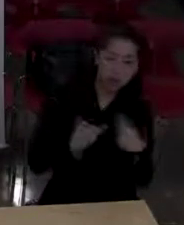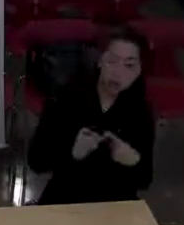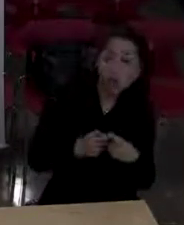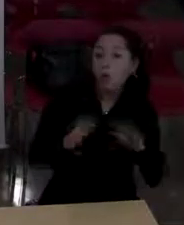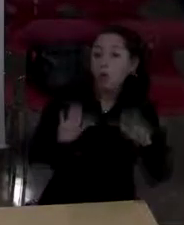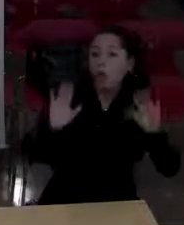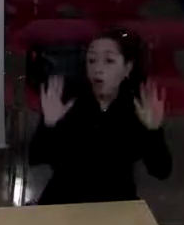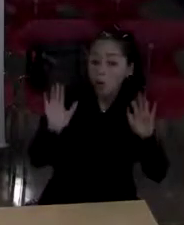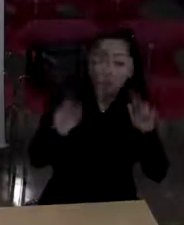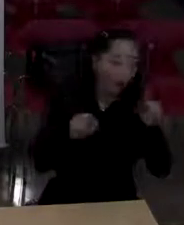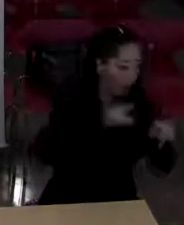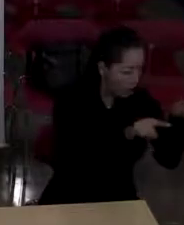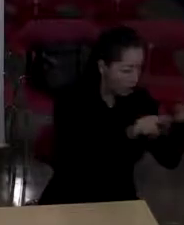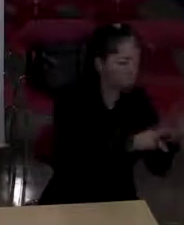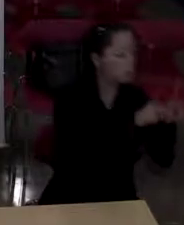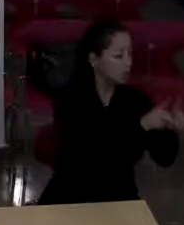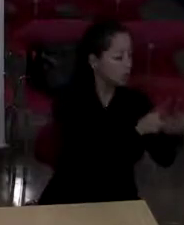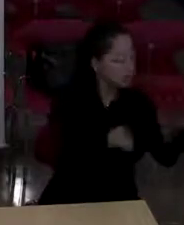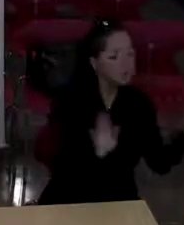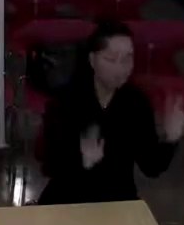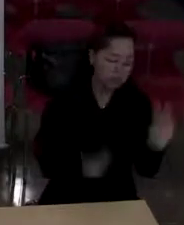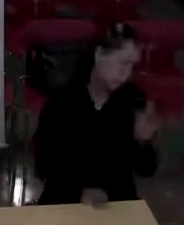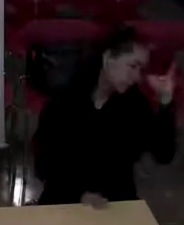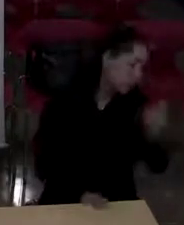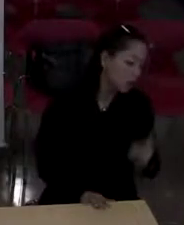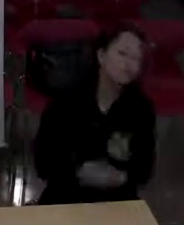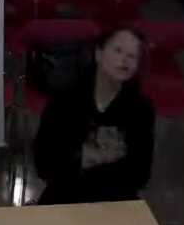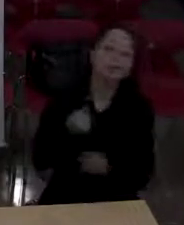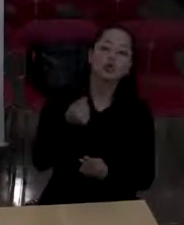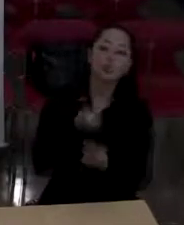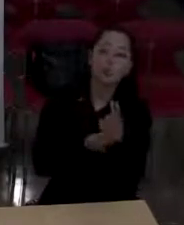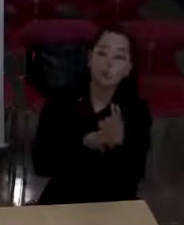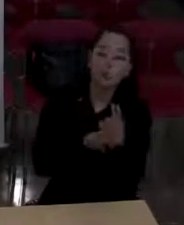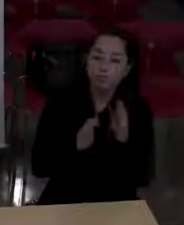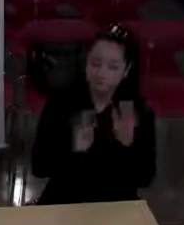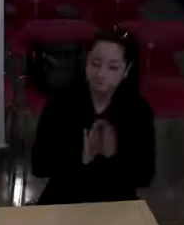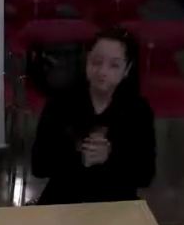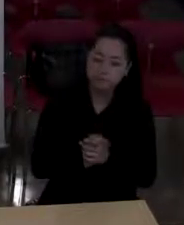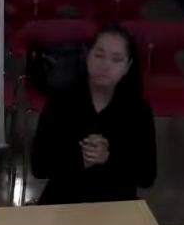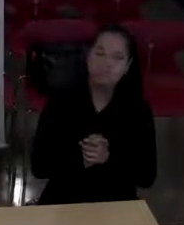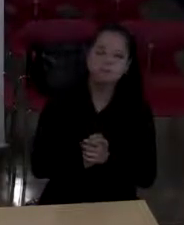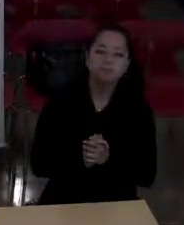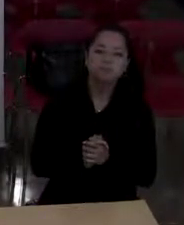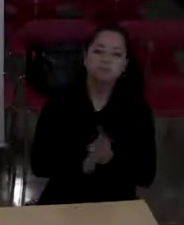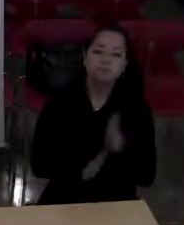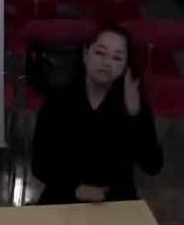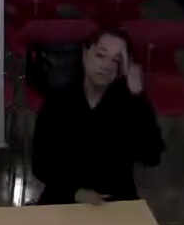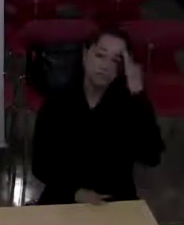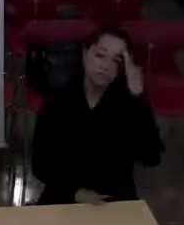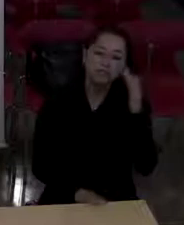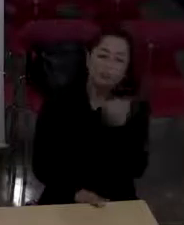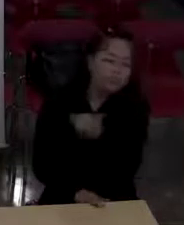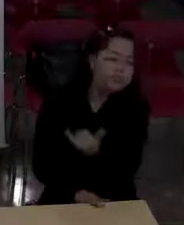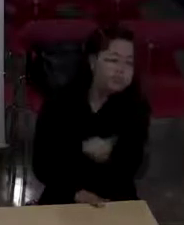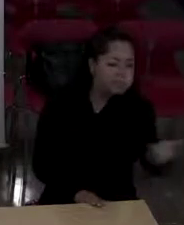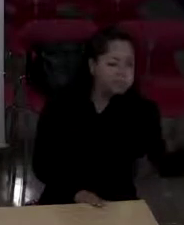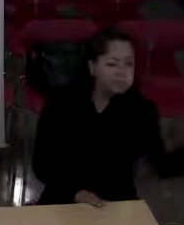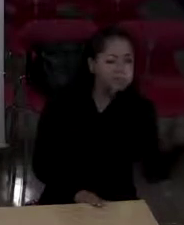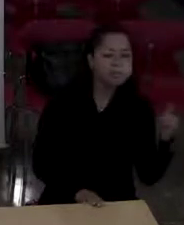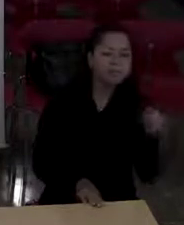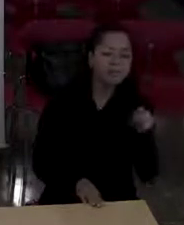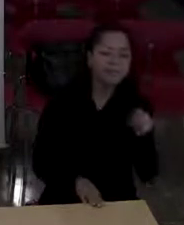va dirigida a agentes educativos y pues entendemos que en el término de agentes educativos están involucrados pues los